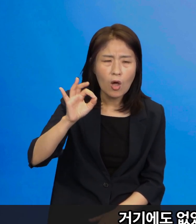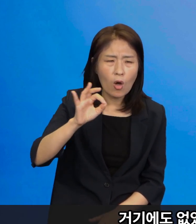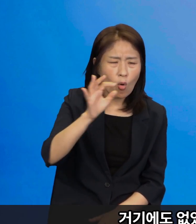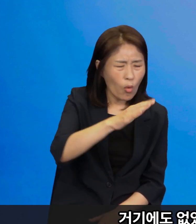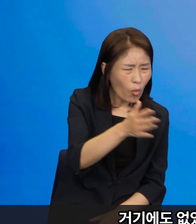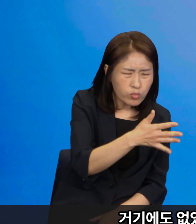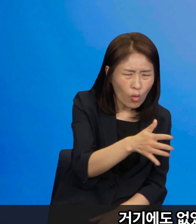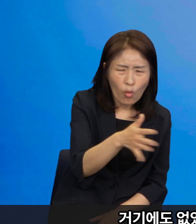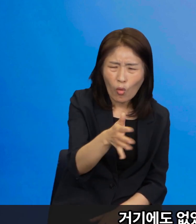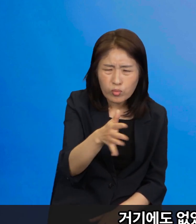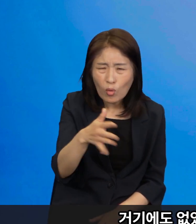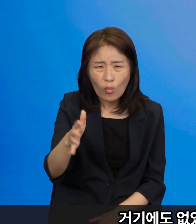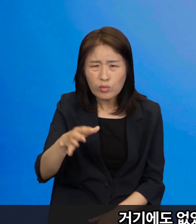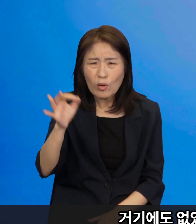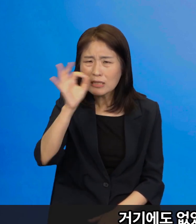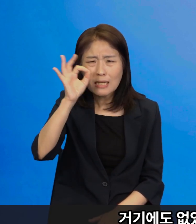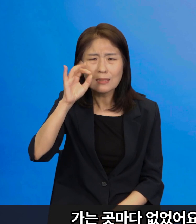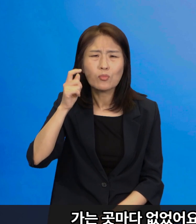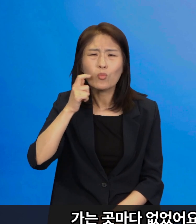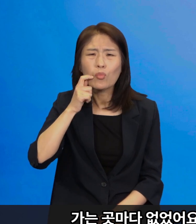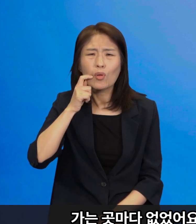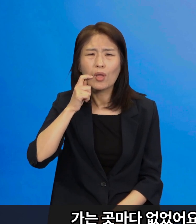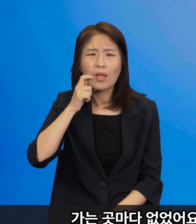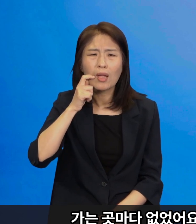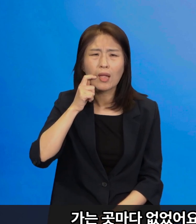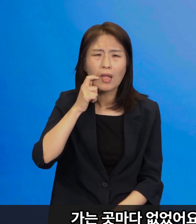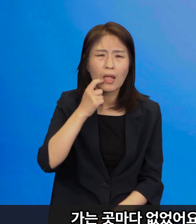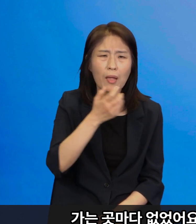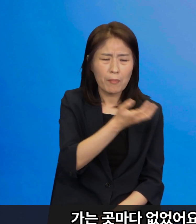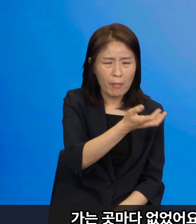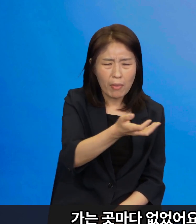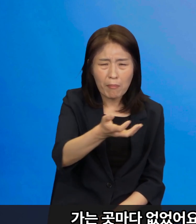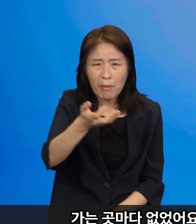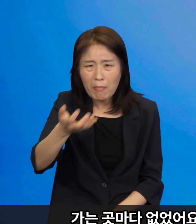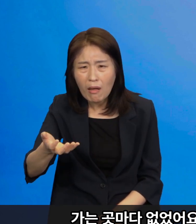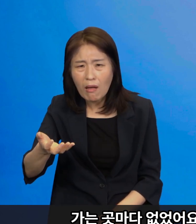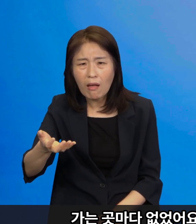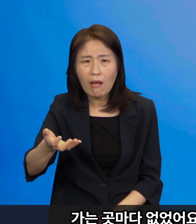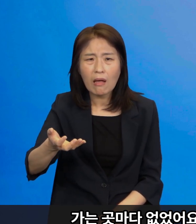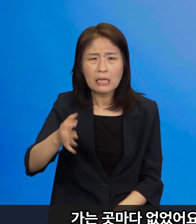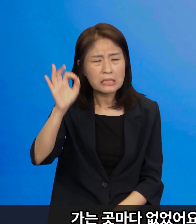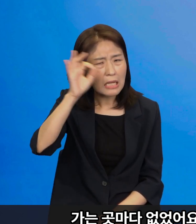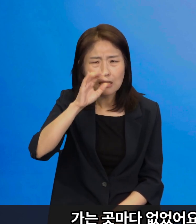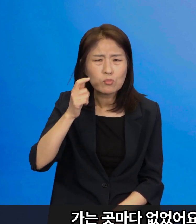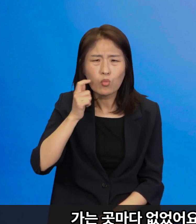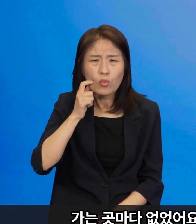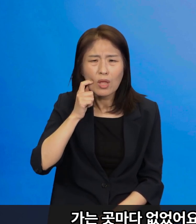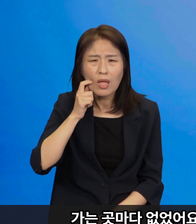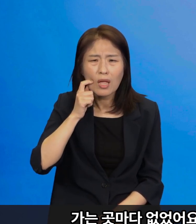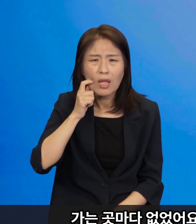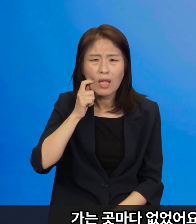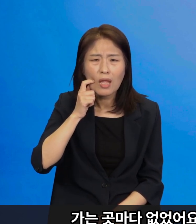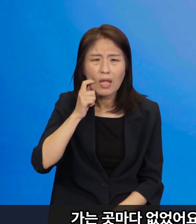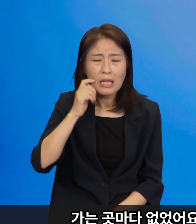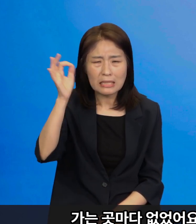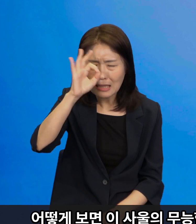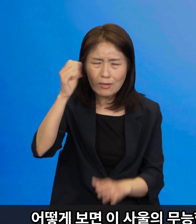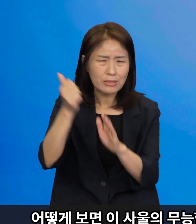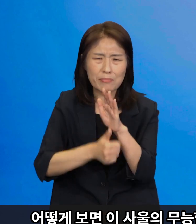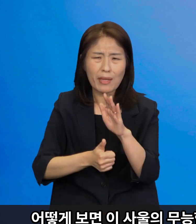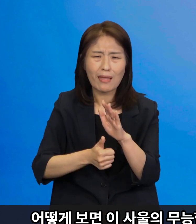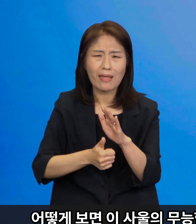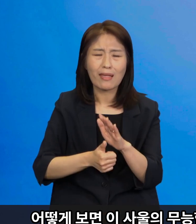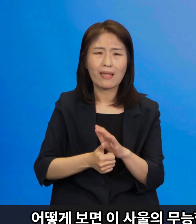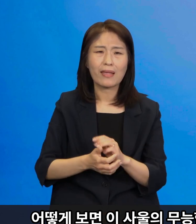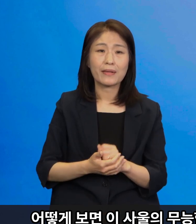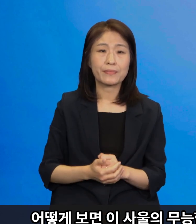없었고 찾지를 못하게 됩니다. 가는 곳마다 없었어요. 소위 수색 작전이 실패를 합니다. 어떻게